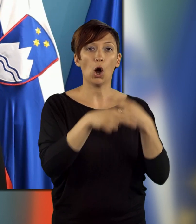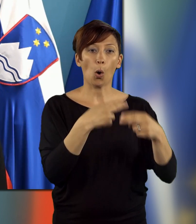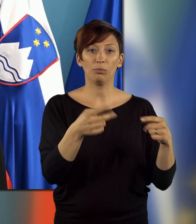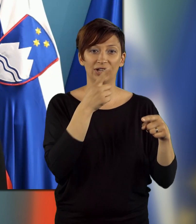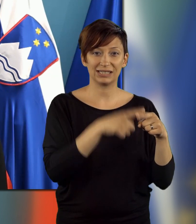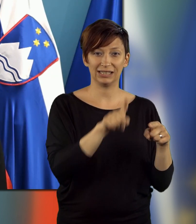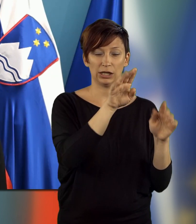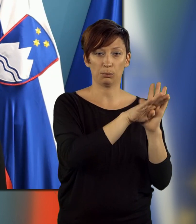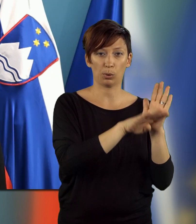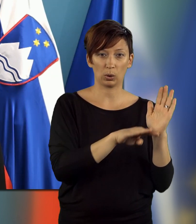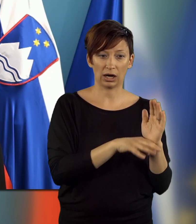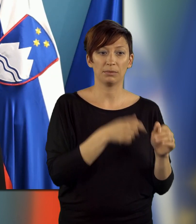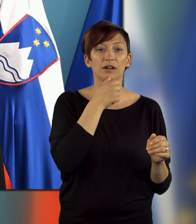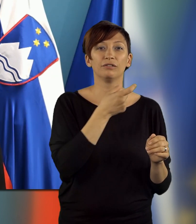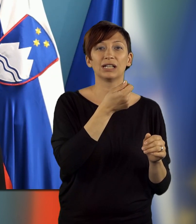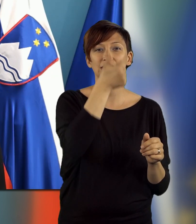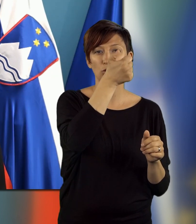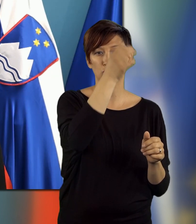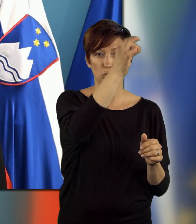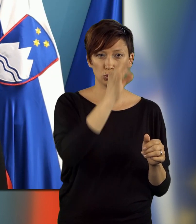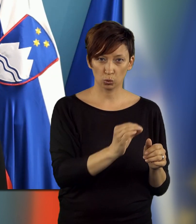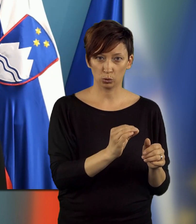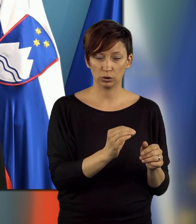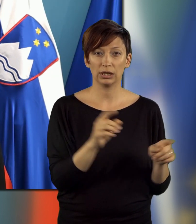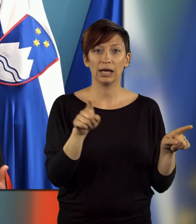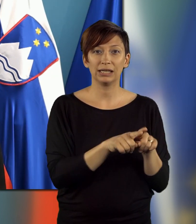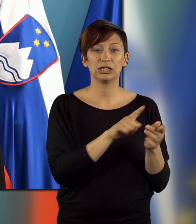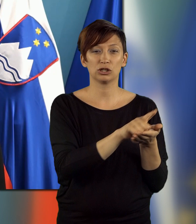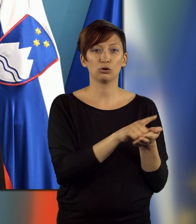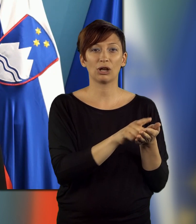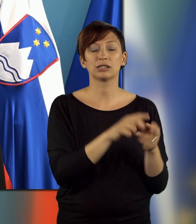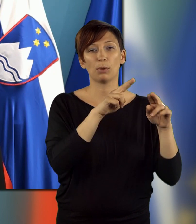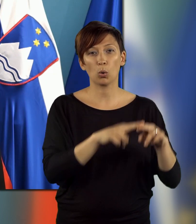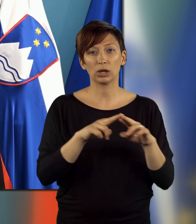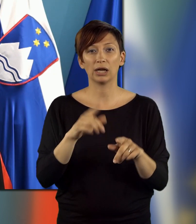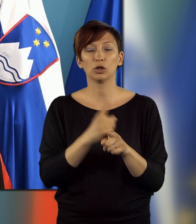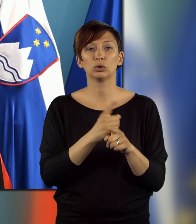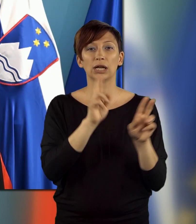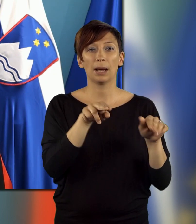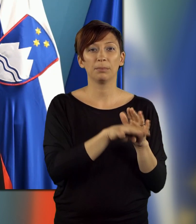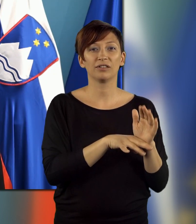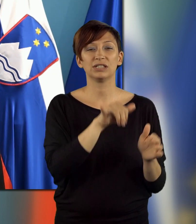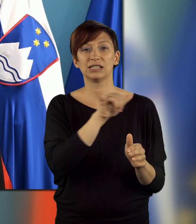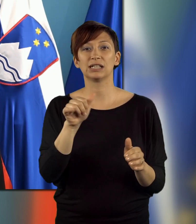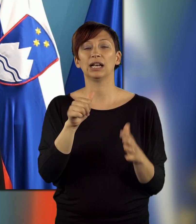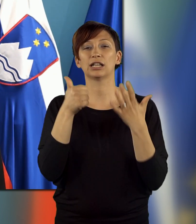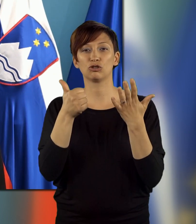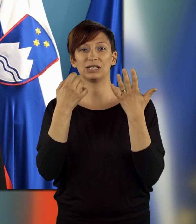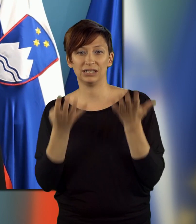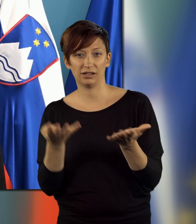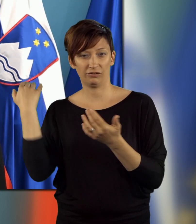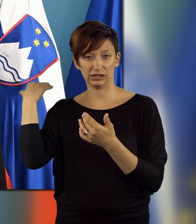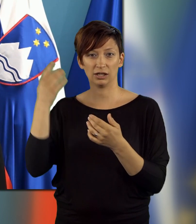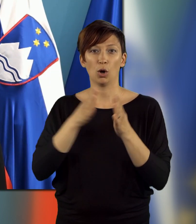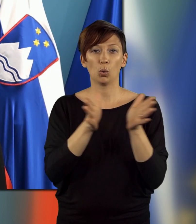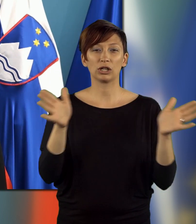obvezni del programa financira 100%, hkrati pa se ohranjajo tudi pravice iz leta 96